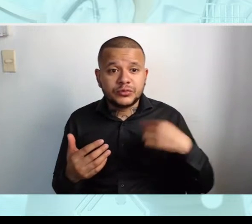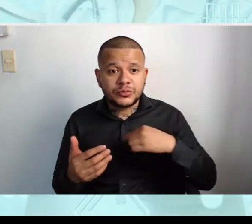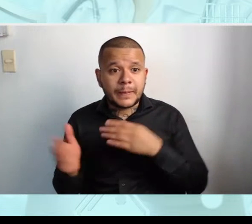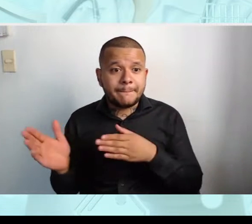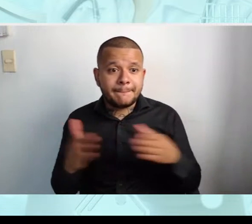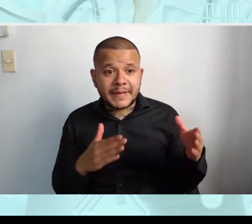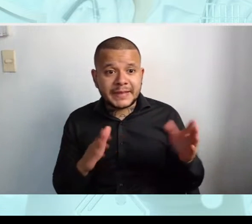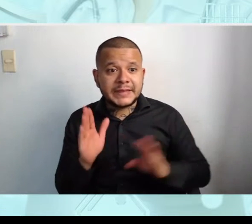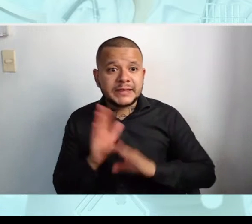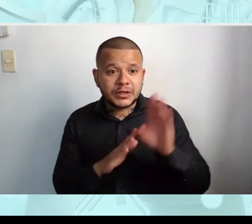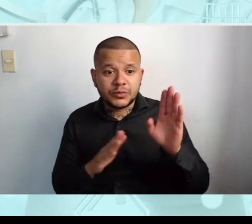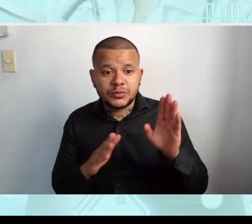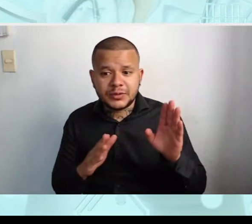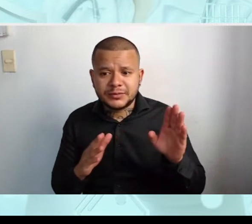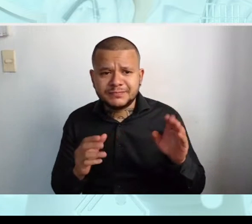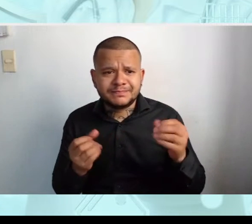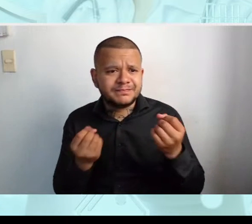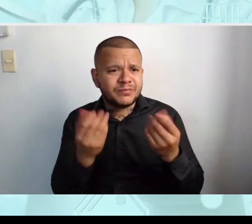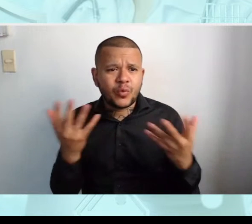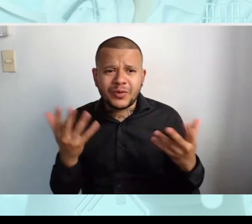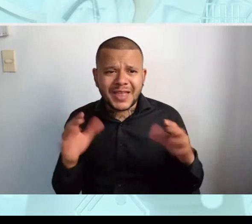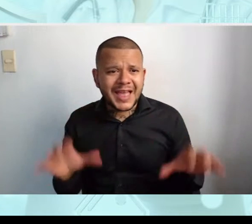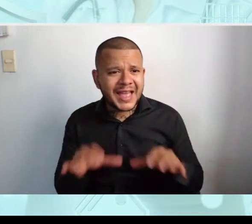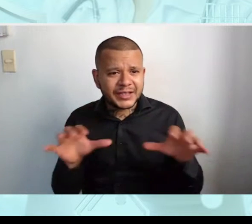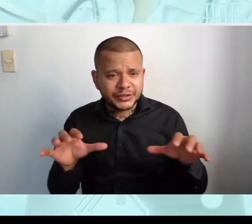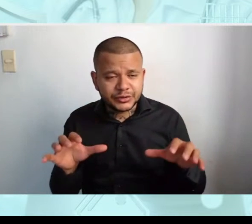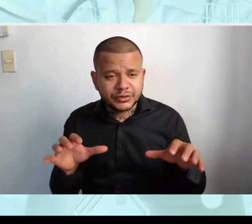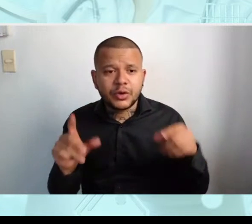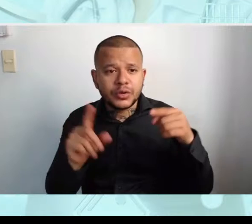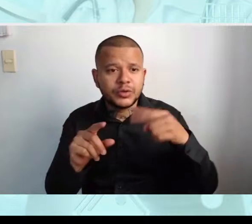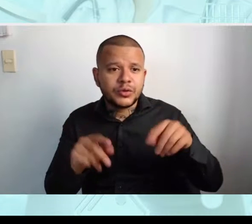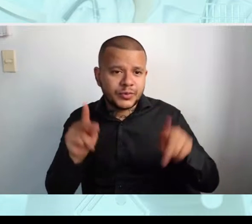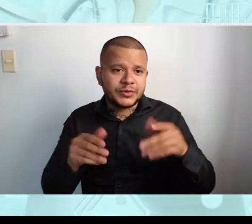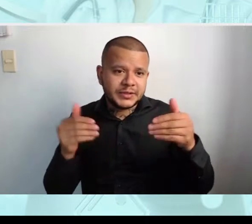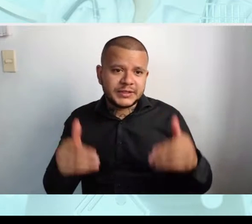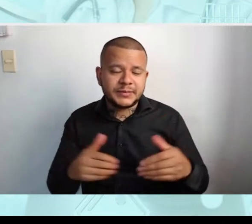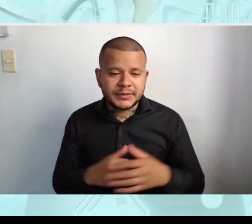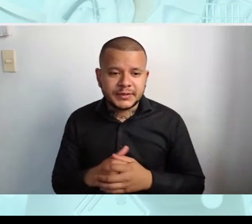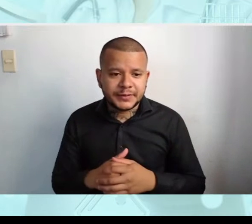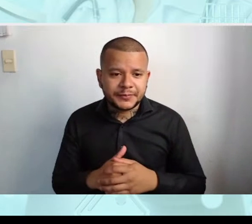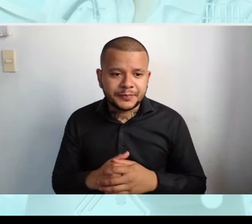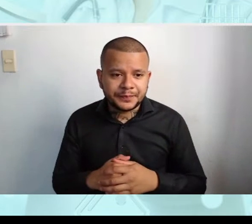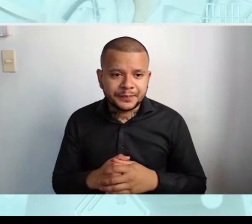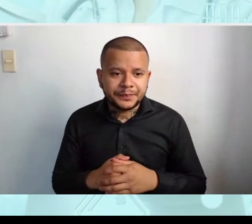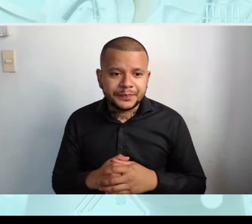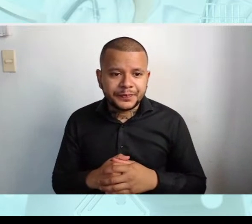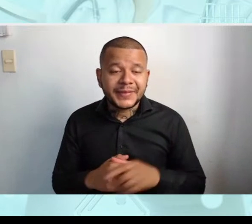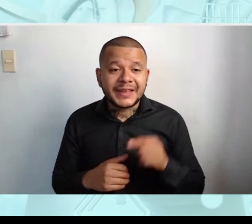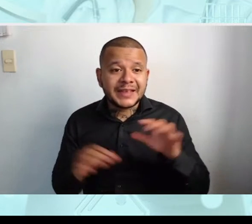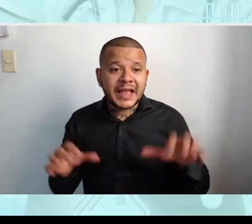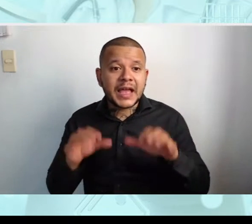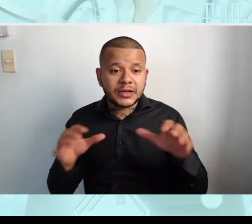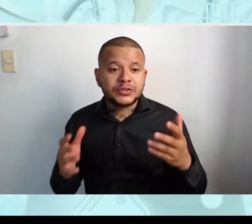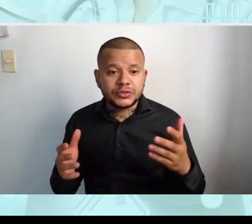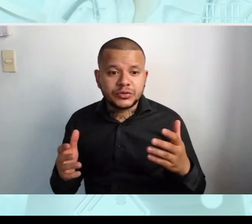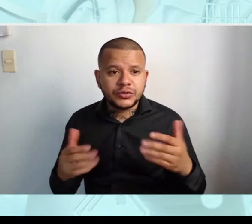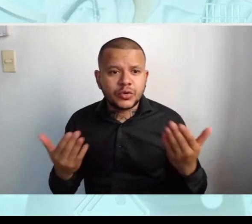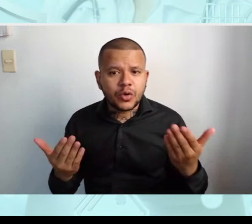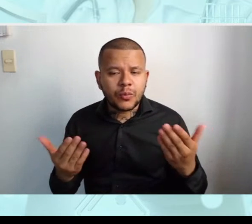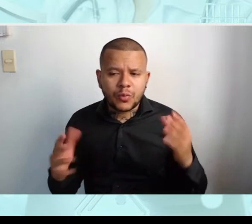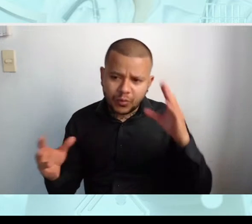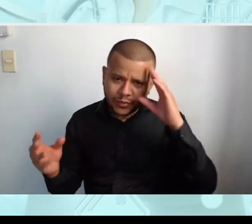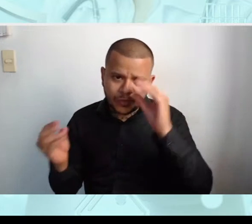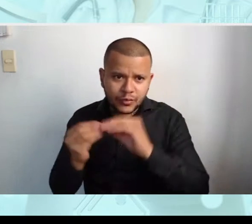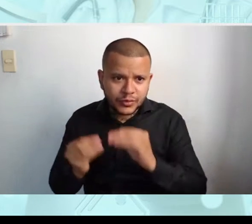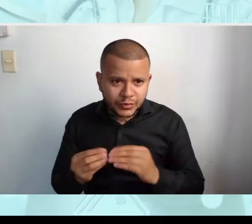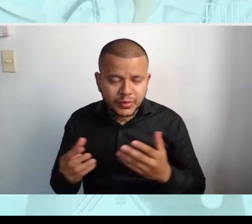desarrollo están incluidas muchas acciones para las personas con algún tipo de discapacidad. Y fueron hechas acciones que fueron hechas de manera consensuada